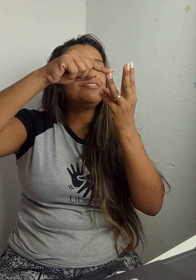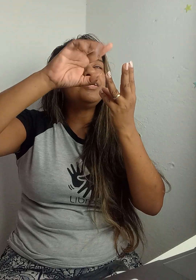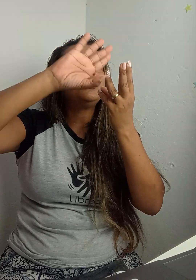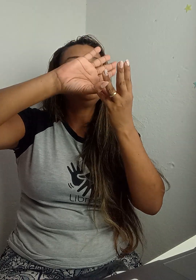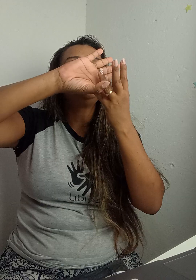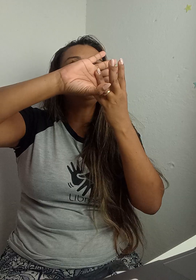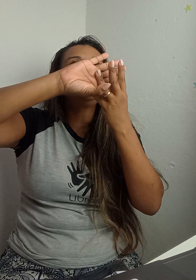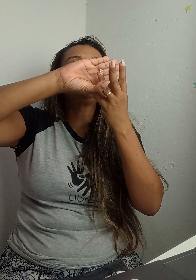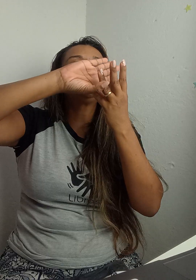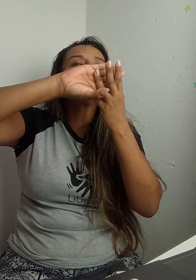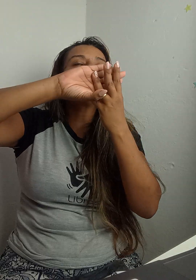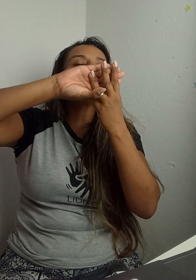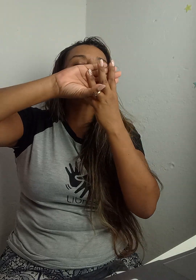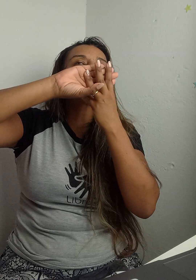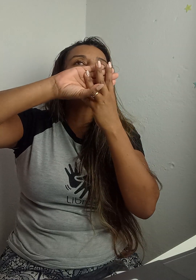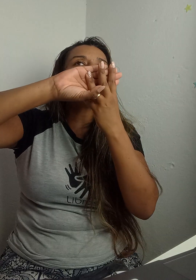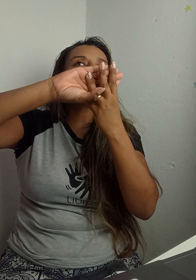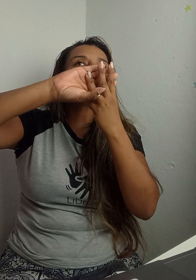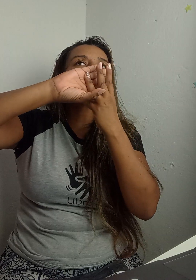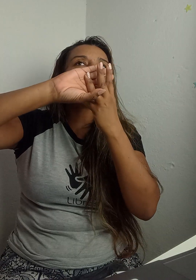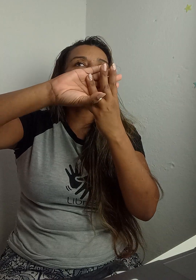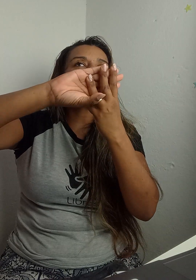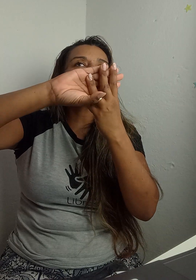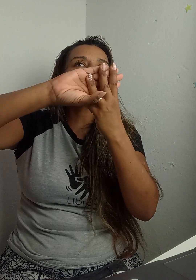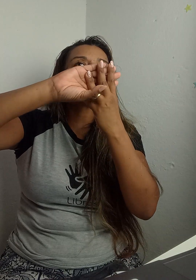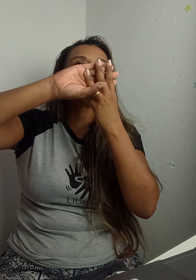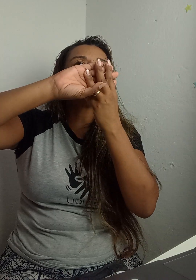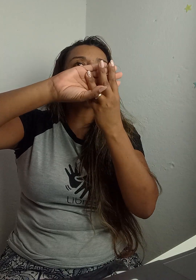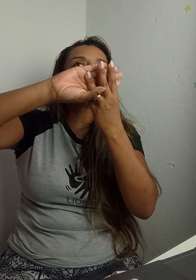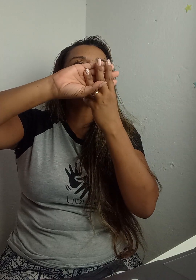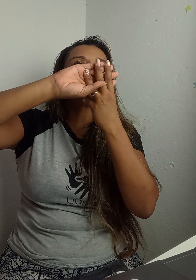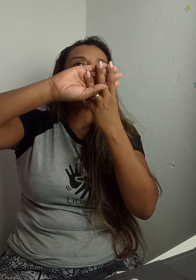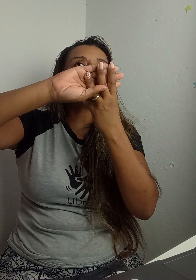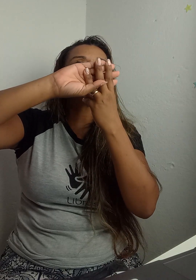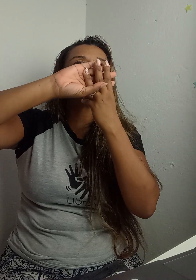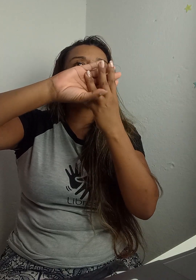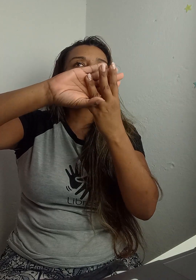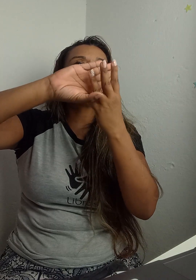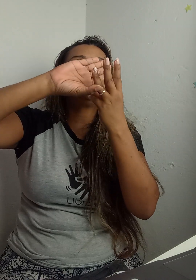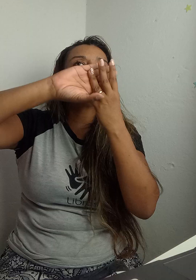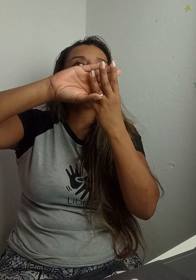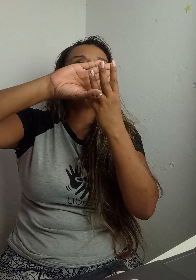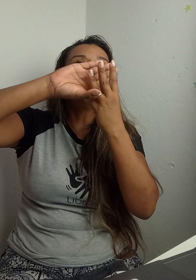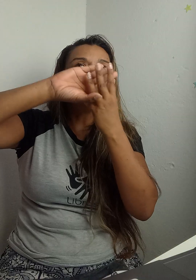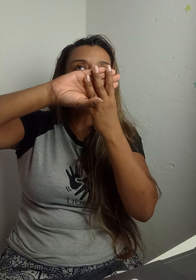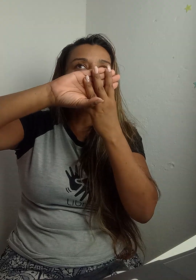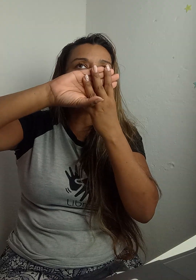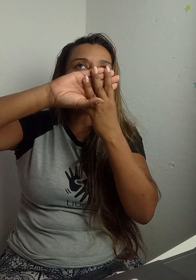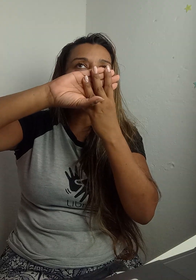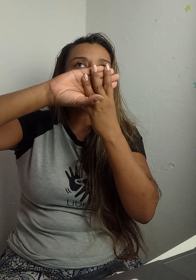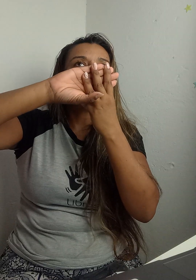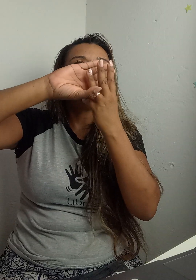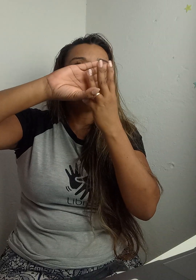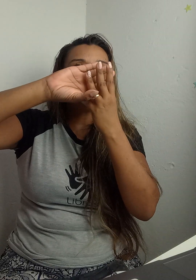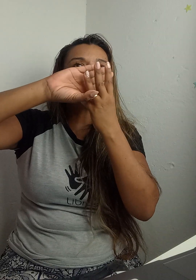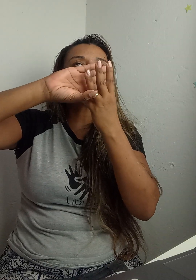escreve. Gente, todas as línguas orais que rodeiam o mundo, esses são